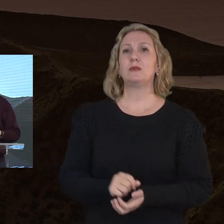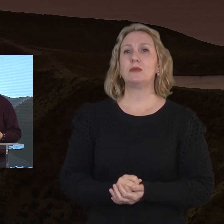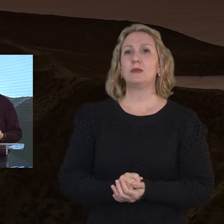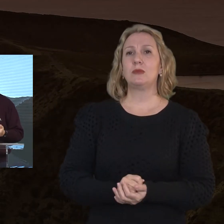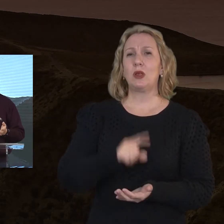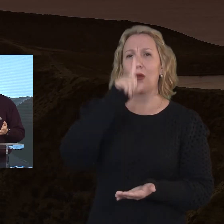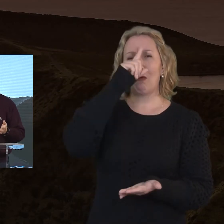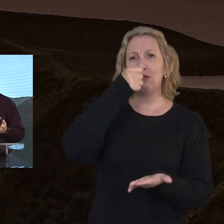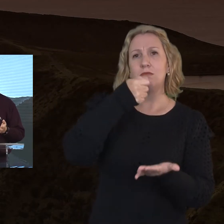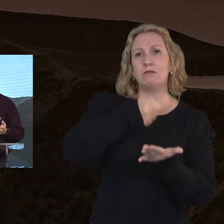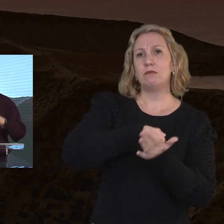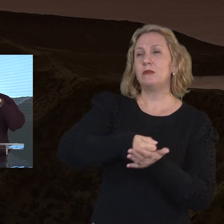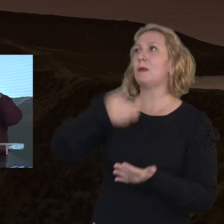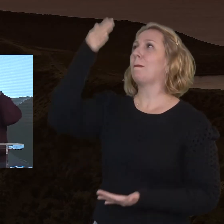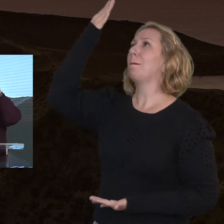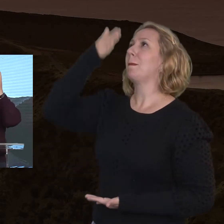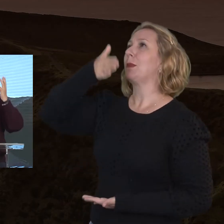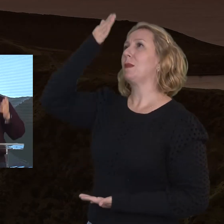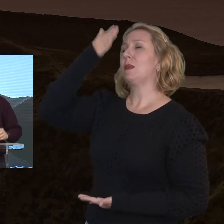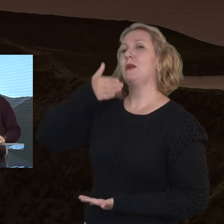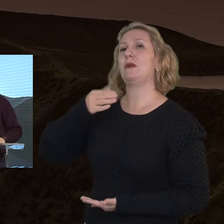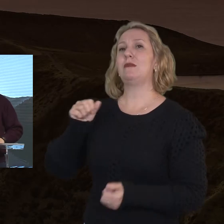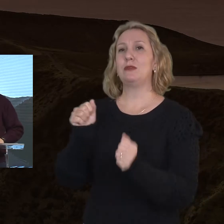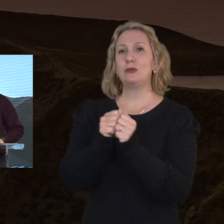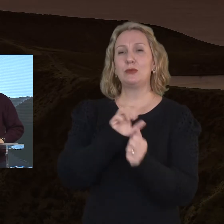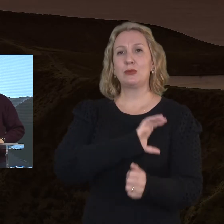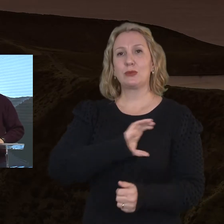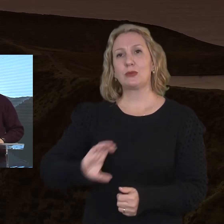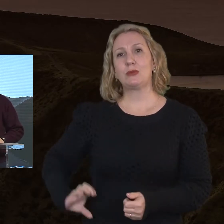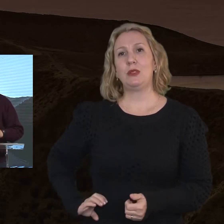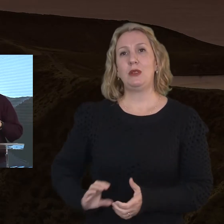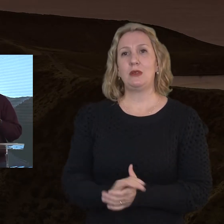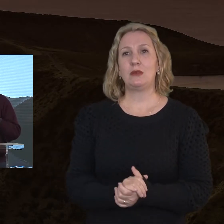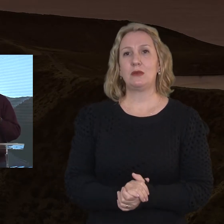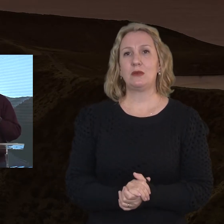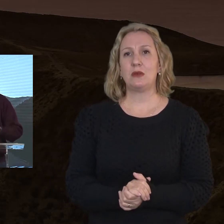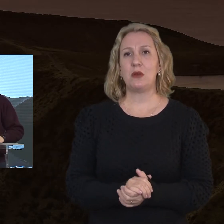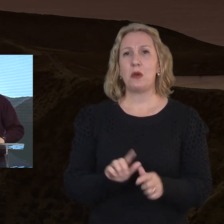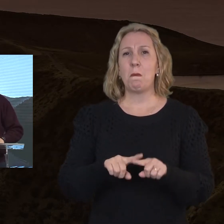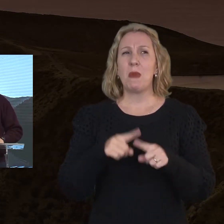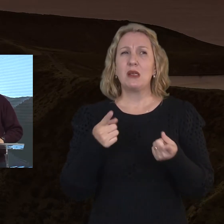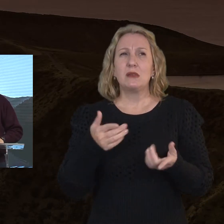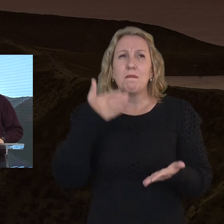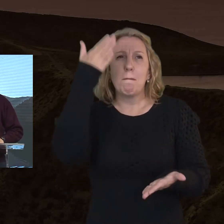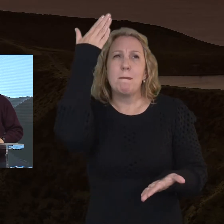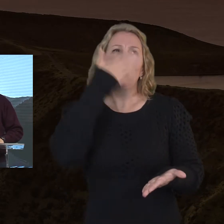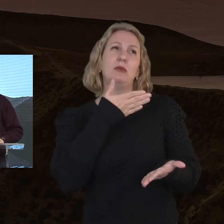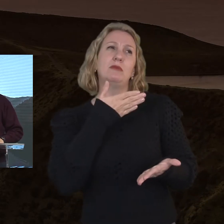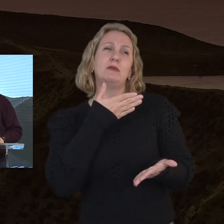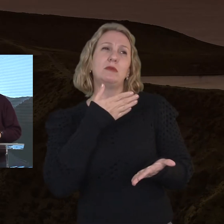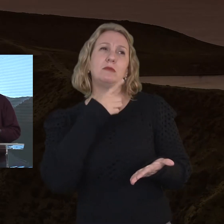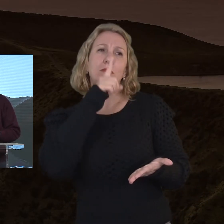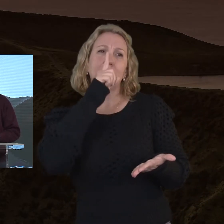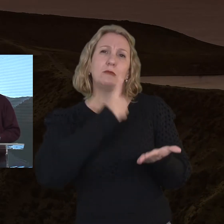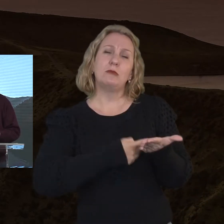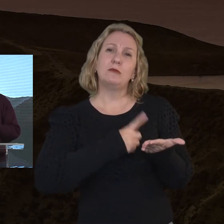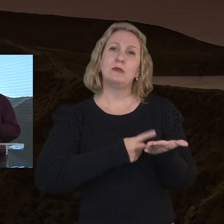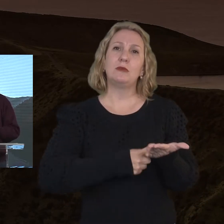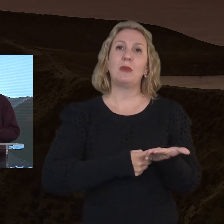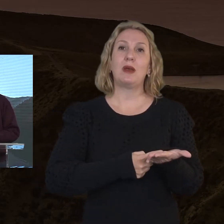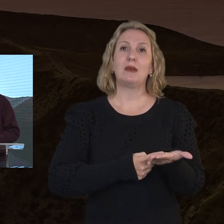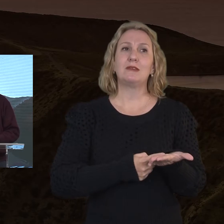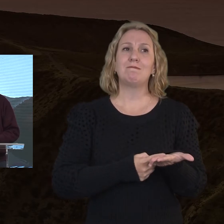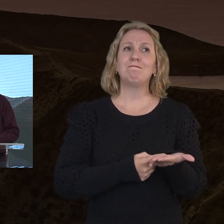palavra confirmar aqui vamos dar uma ideia muito boa muito completo do que tá acontecendo uma